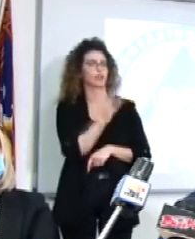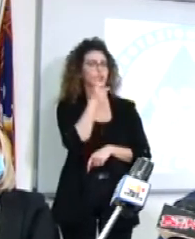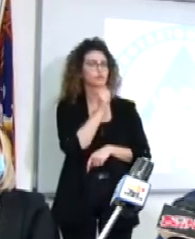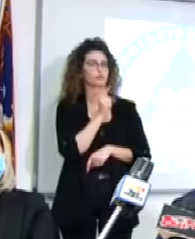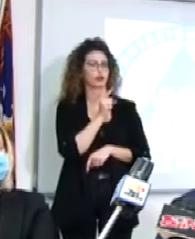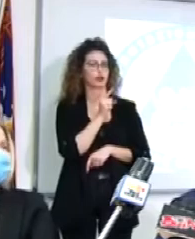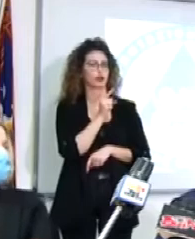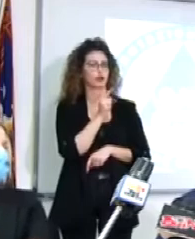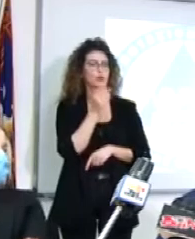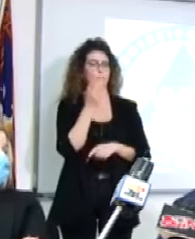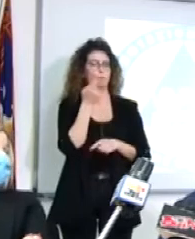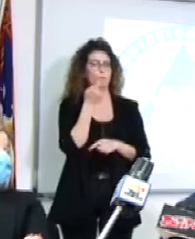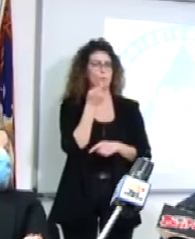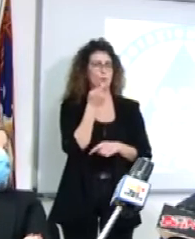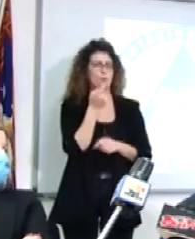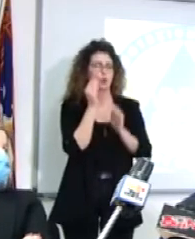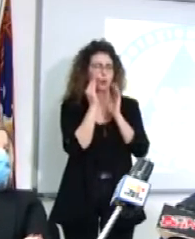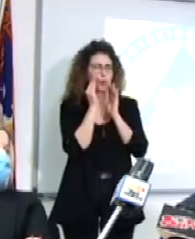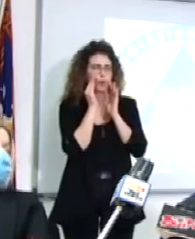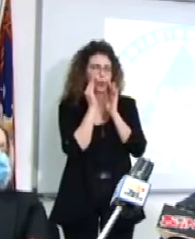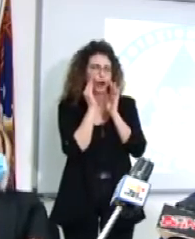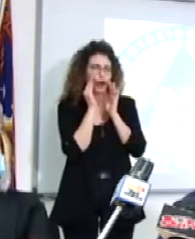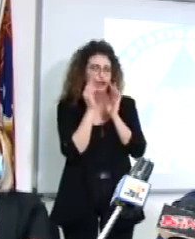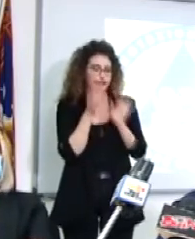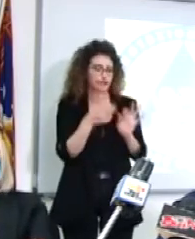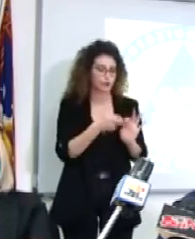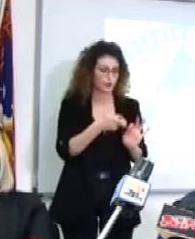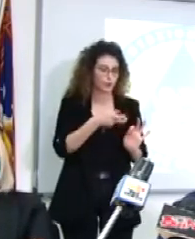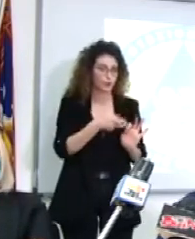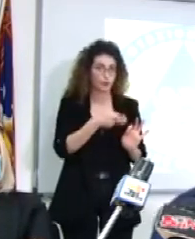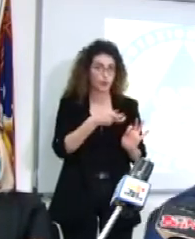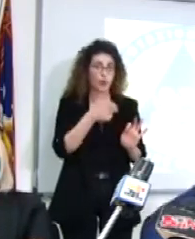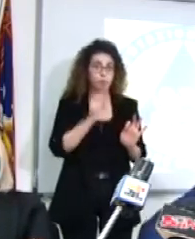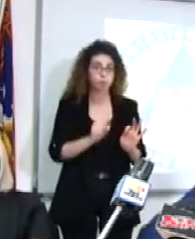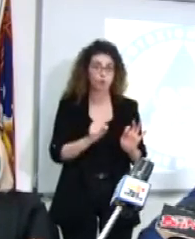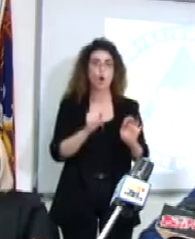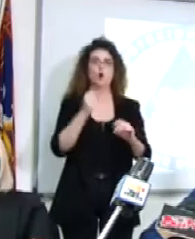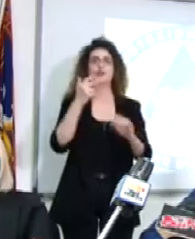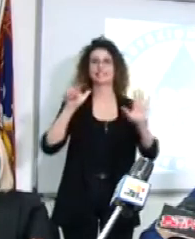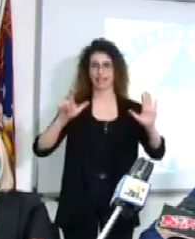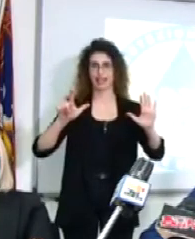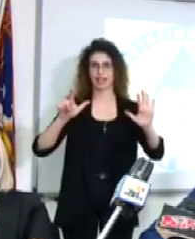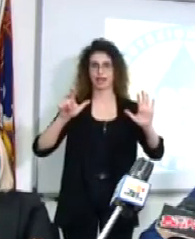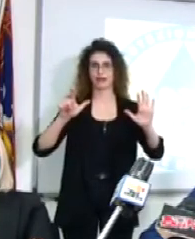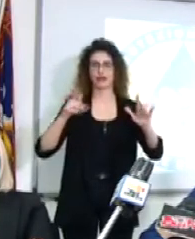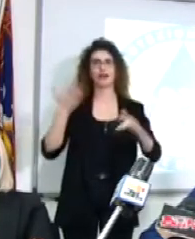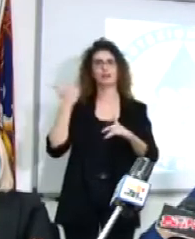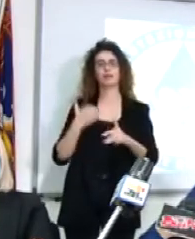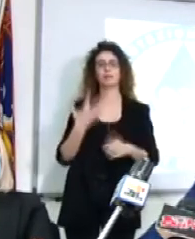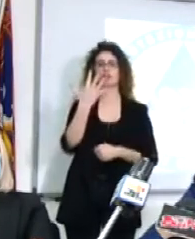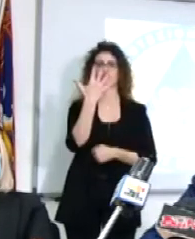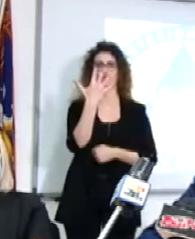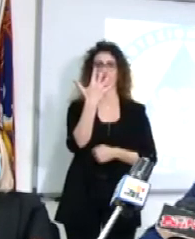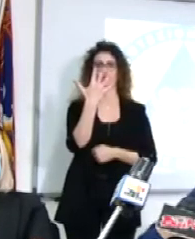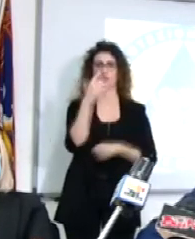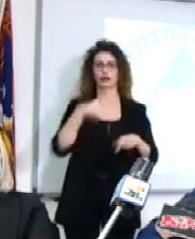attenti al prelievo si riescono a far 7 dosi qui siamo partiti da 5 siamo rimasti al